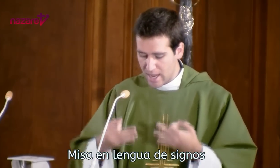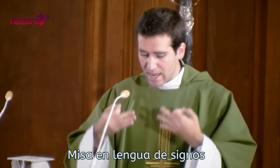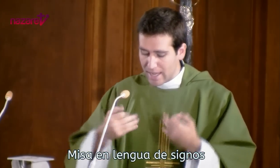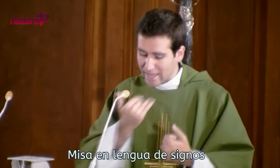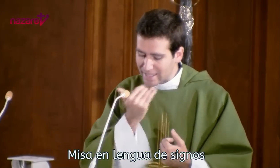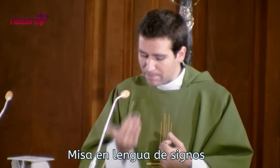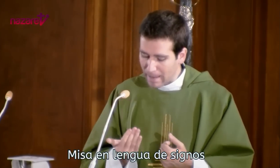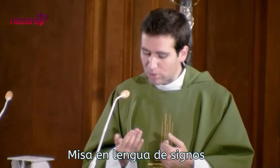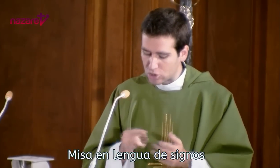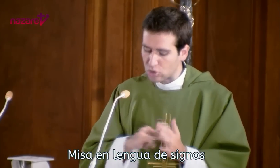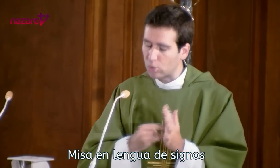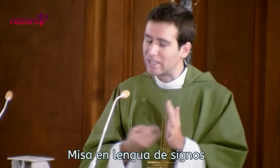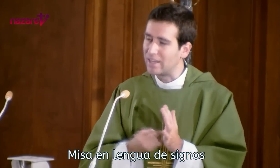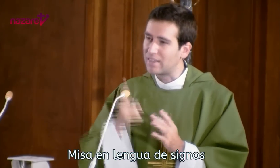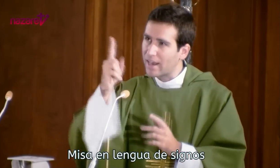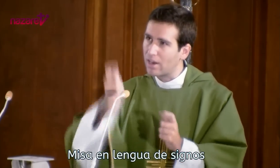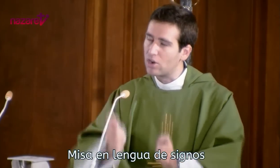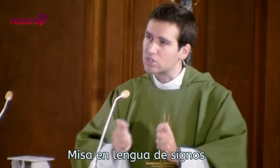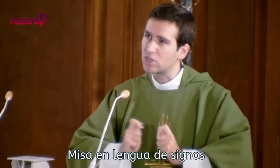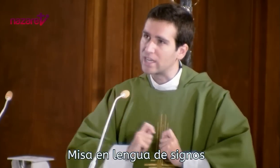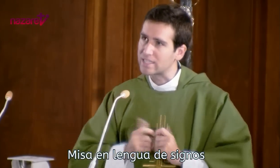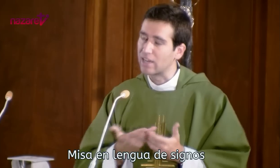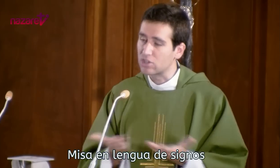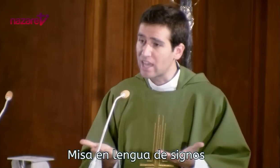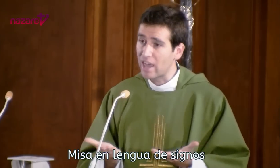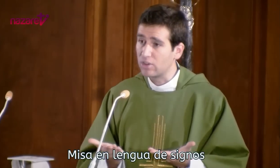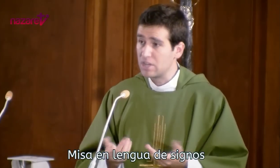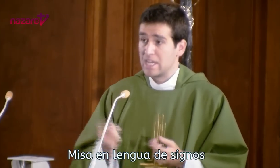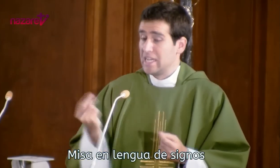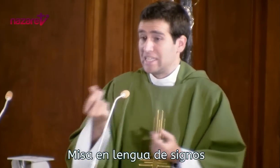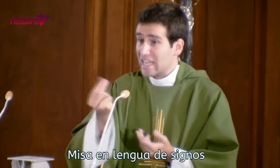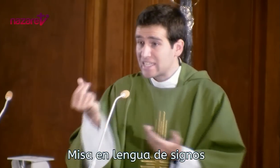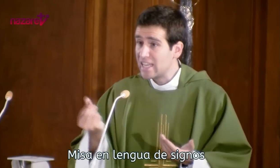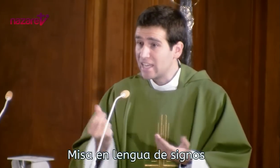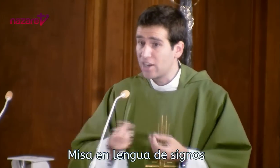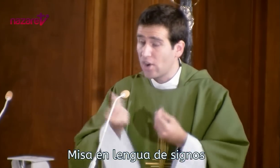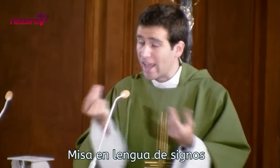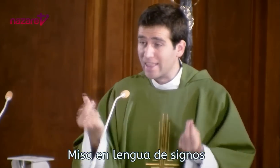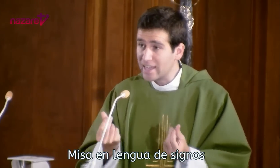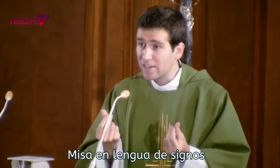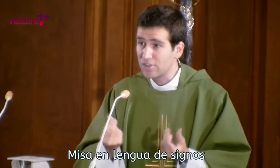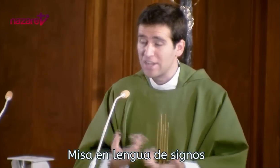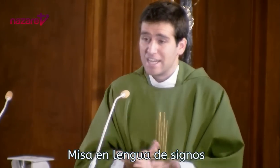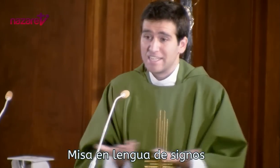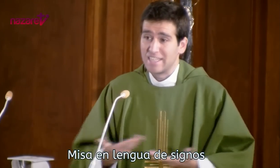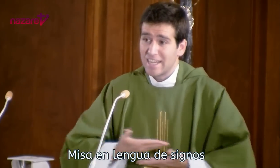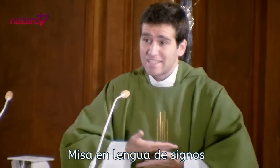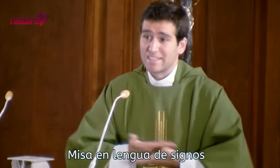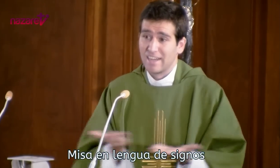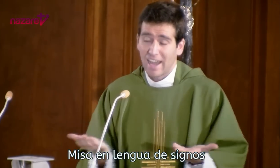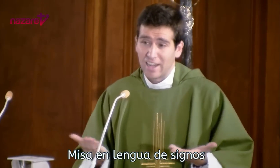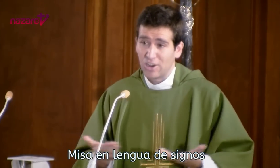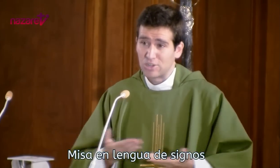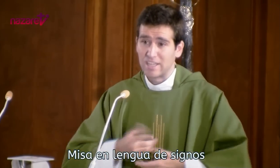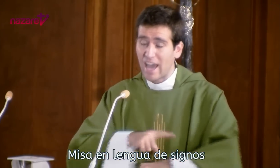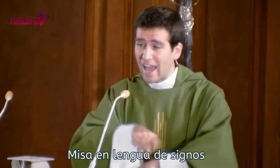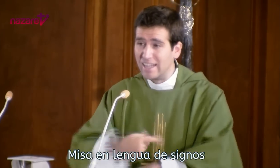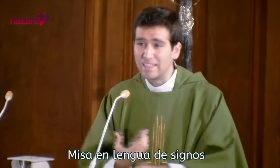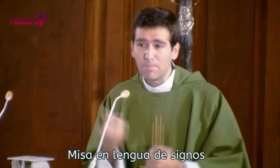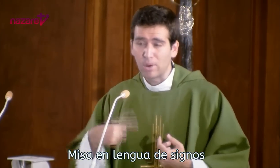que sepamos utilizar los dones que nos ha dado, si es el dinero, si es la generosidad, el tiempo que